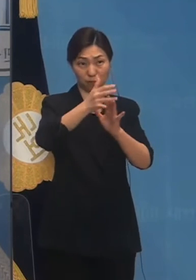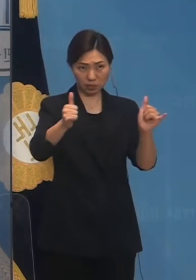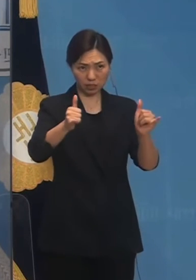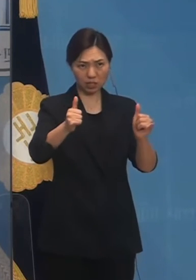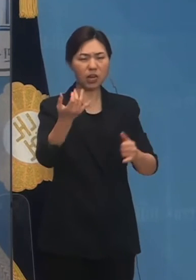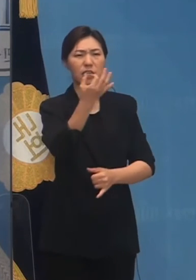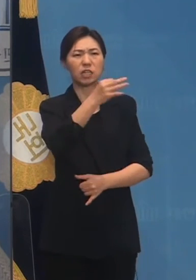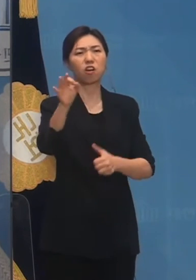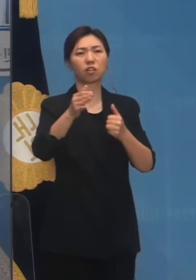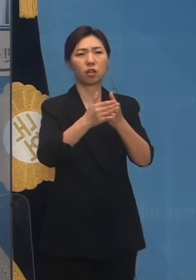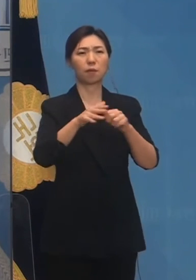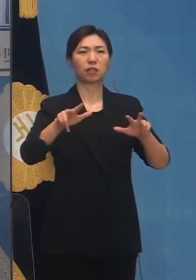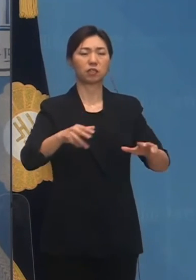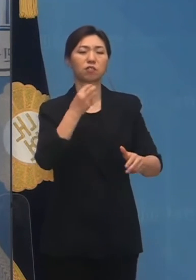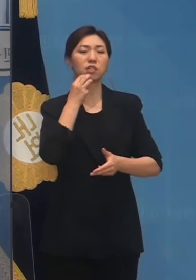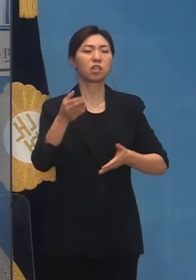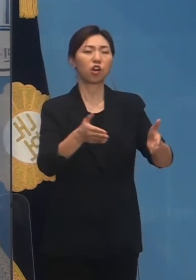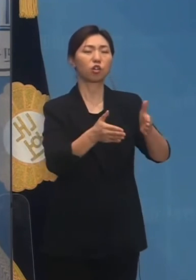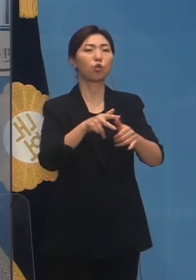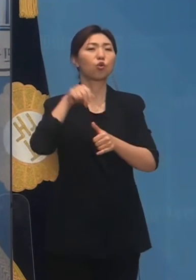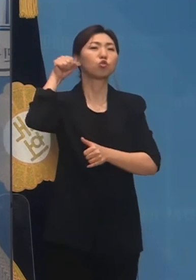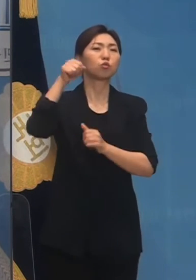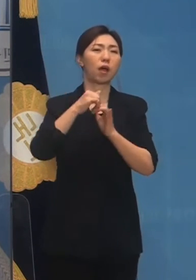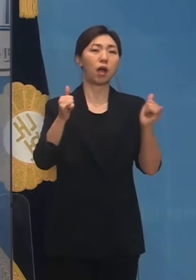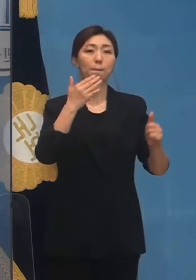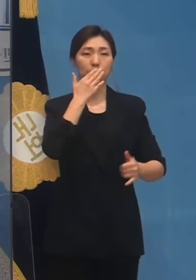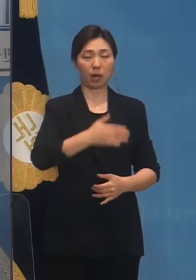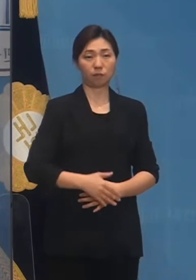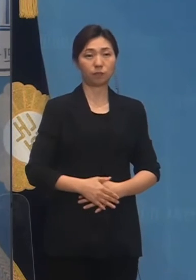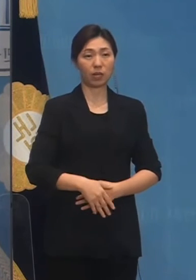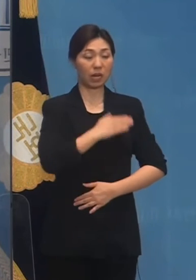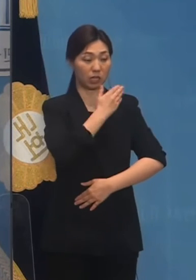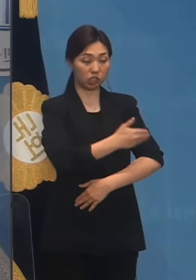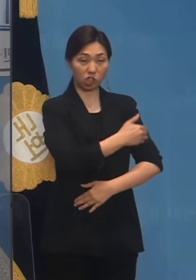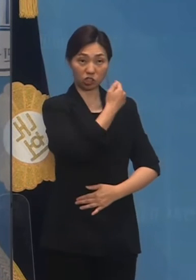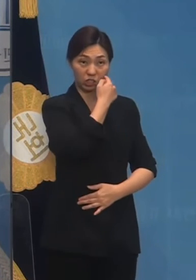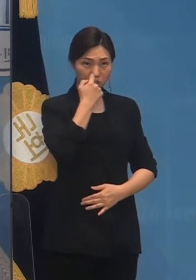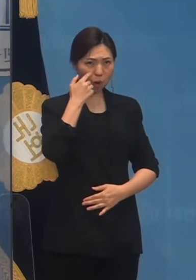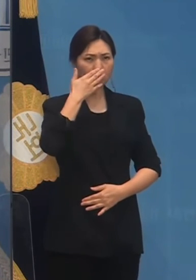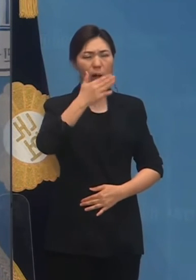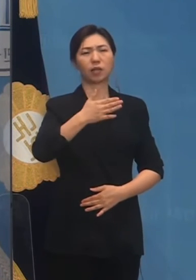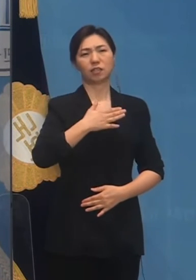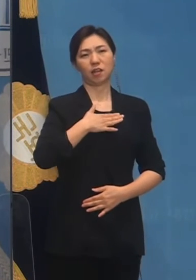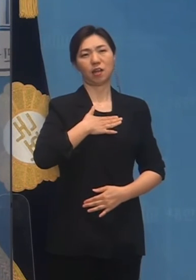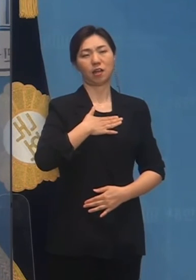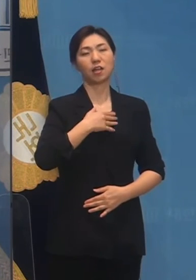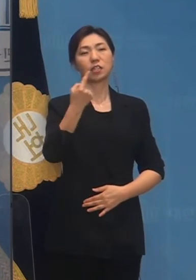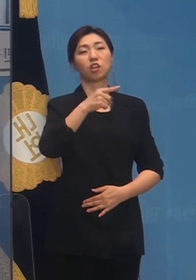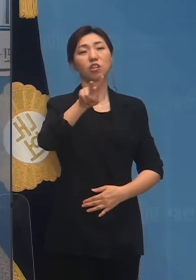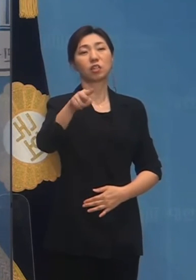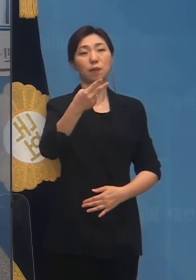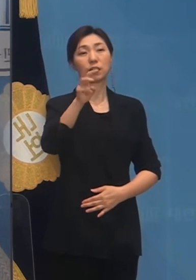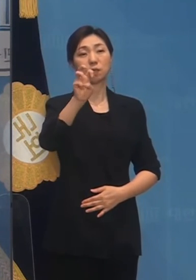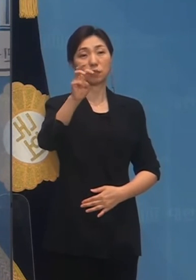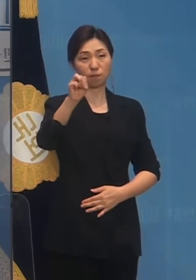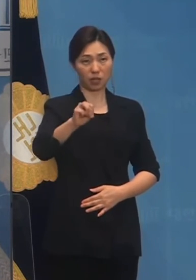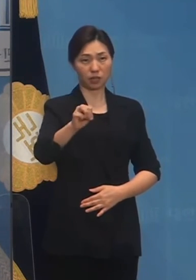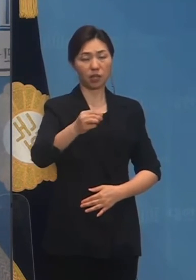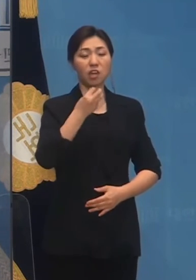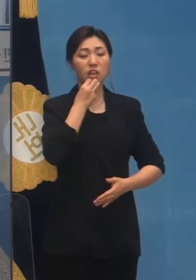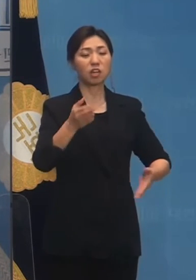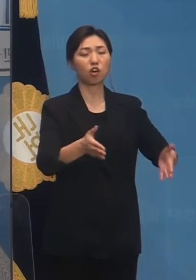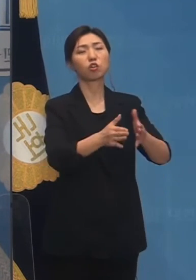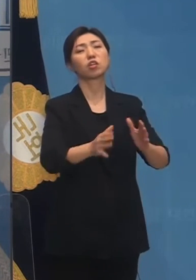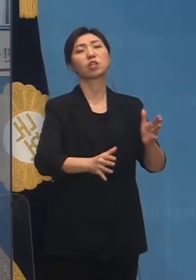여기까지 왔습니다. 실력이 검증된 사람, 저 영평이 1360만 경기도민과 함께 희망찬 경기도의